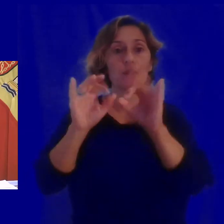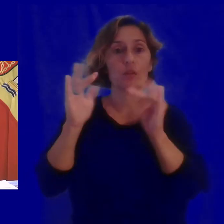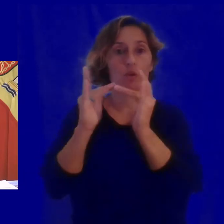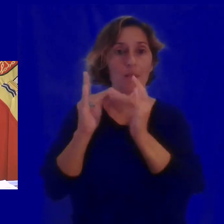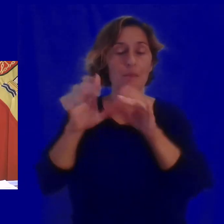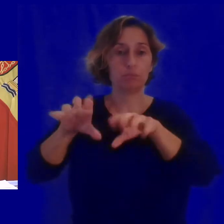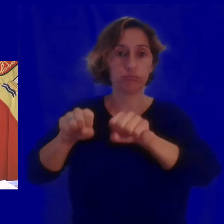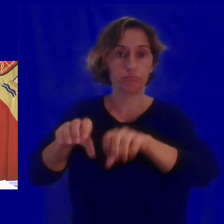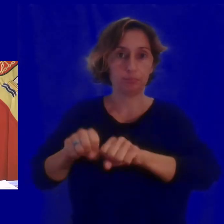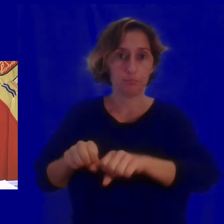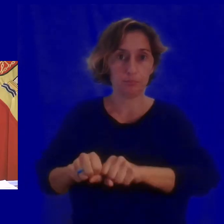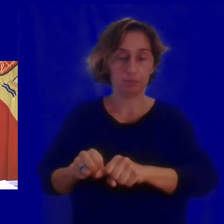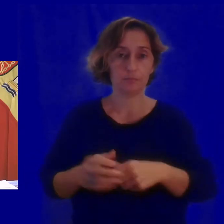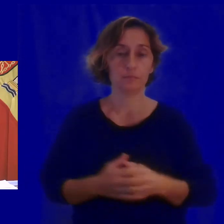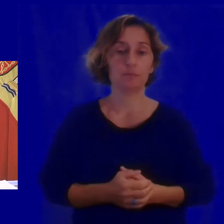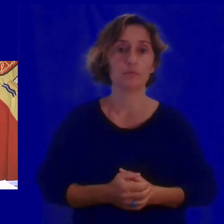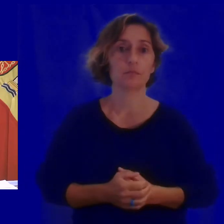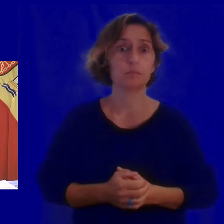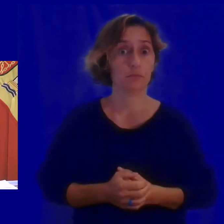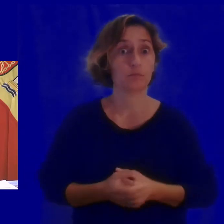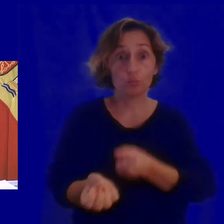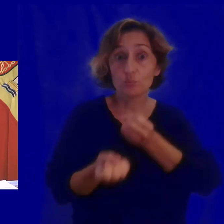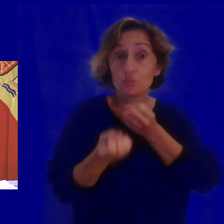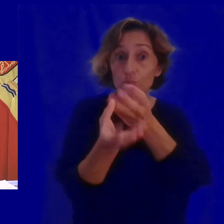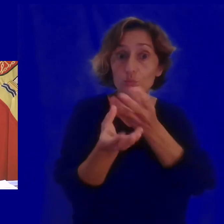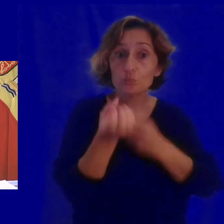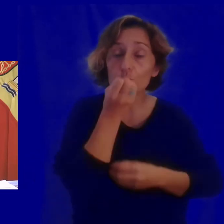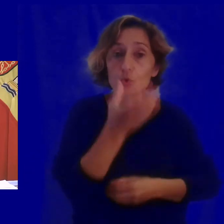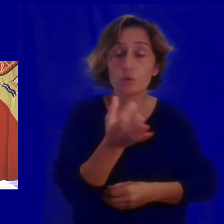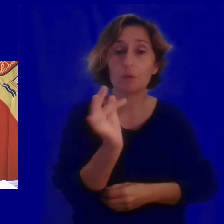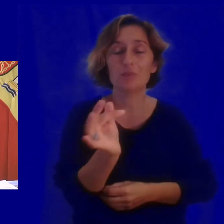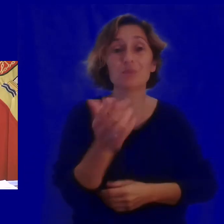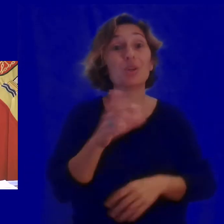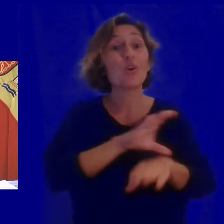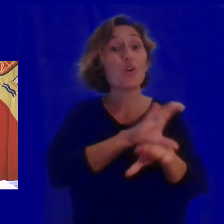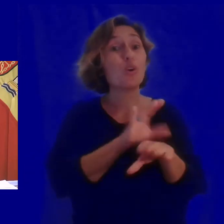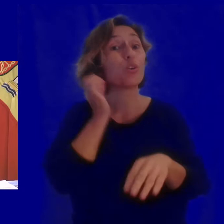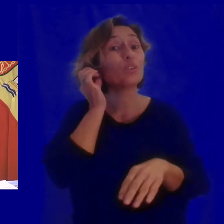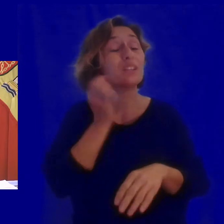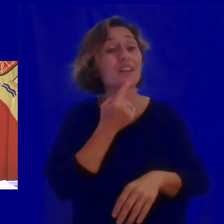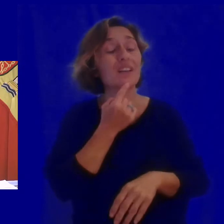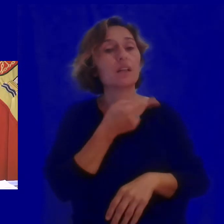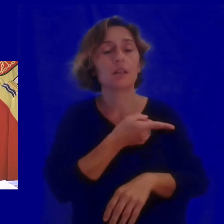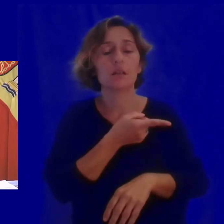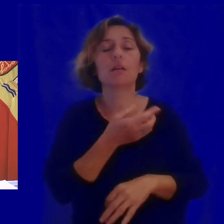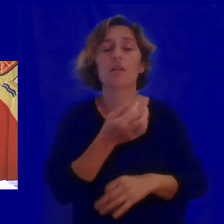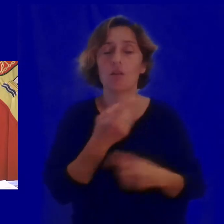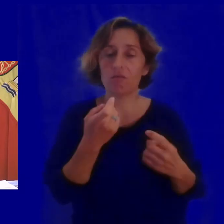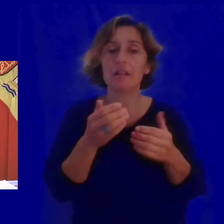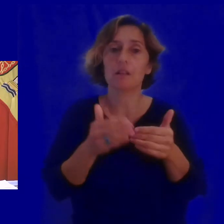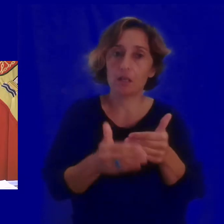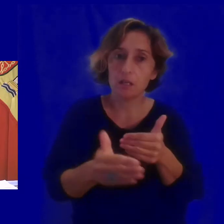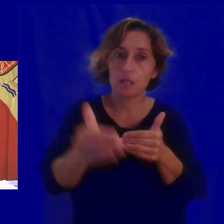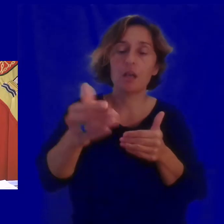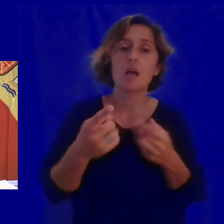decir, son buenas noticias las que tenemos, pero como la consejera ha incidido, todavía nos queda camino por recorrer.